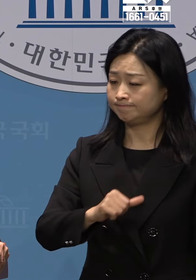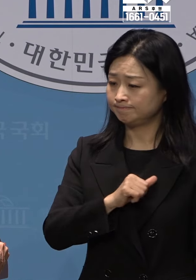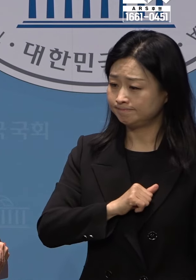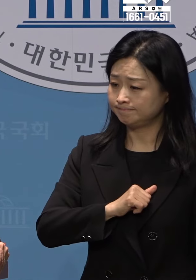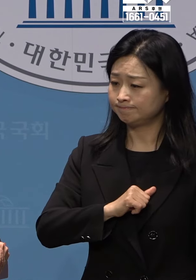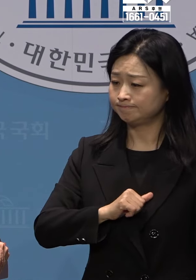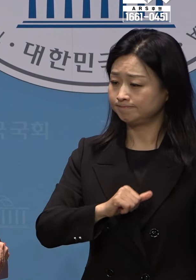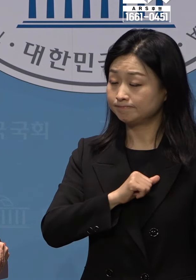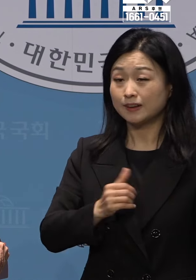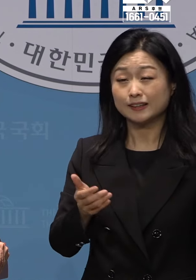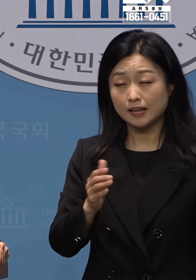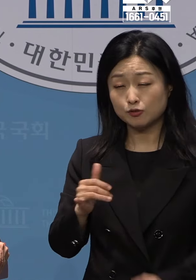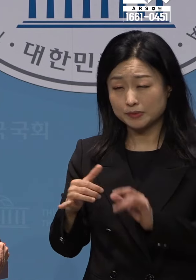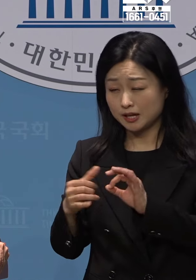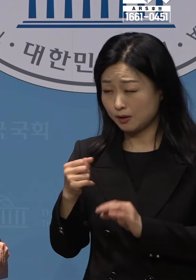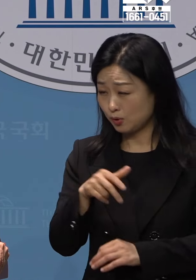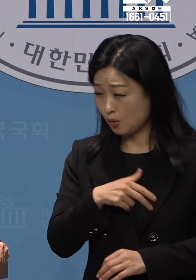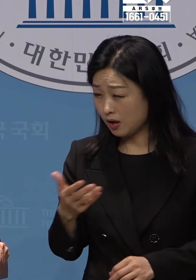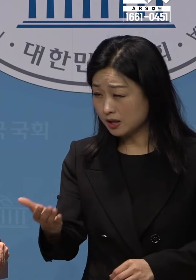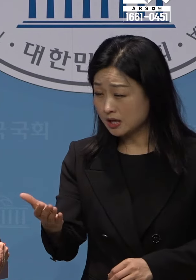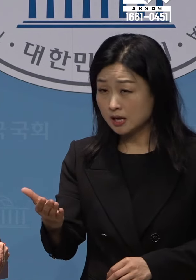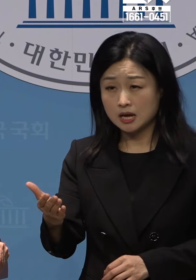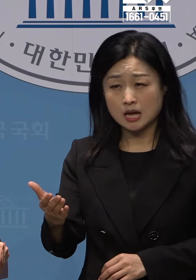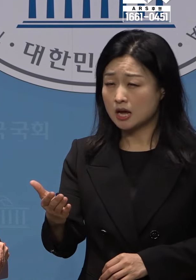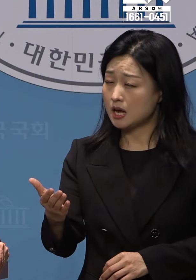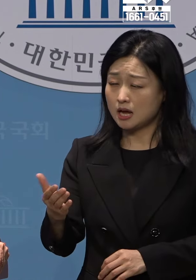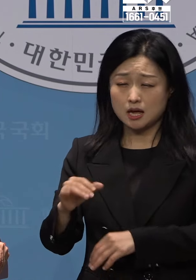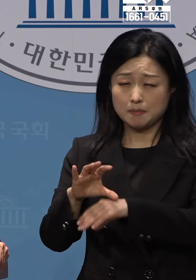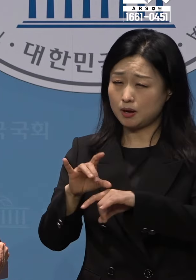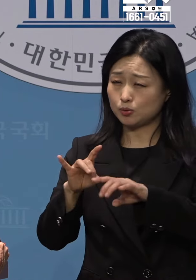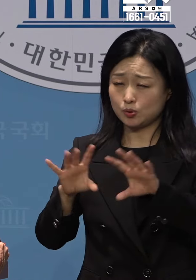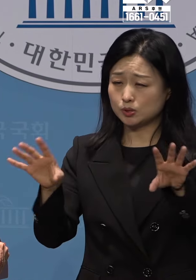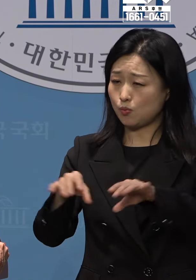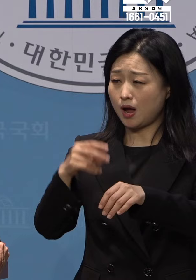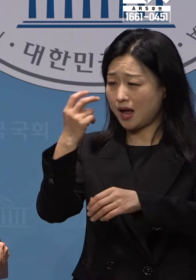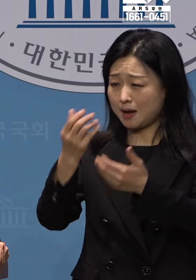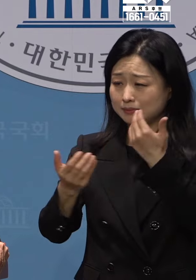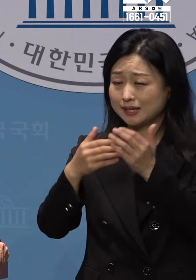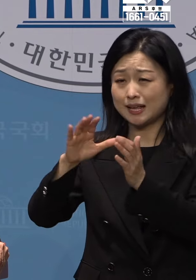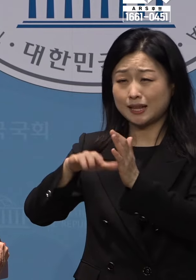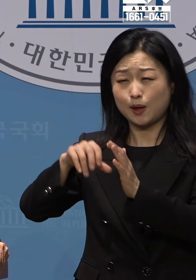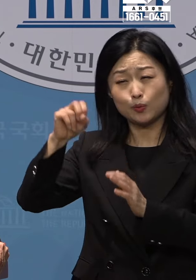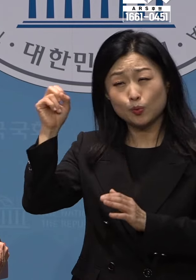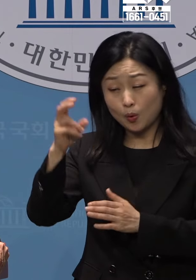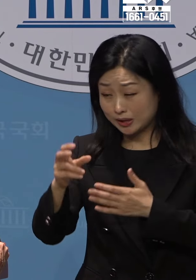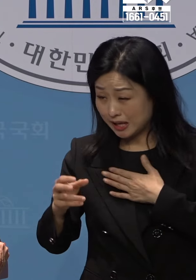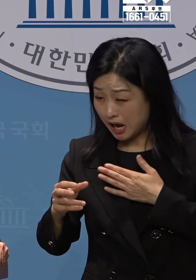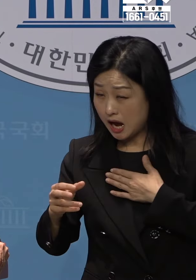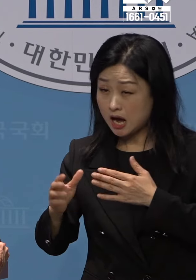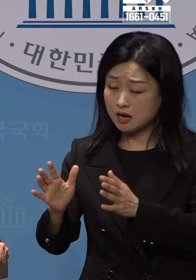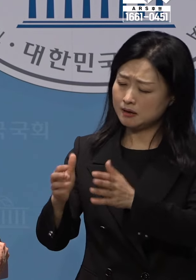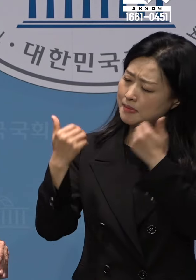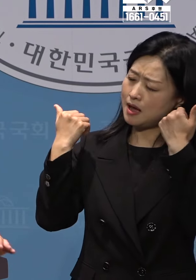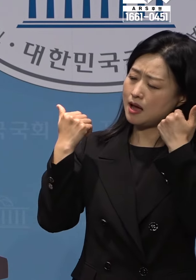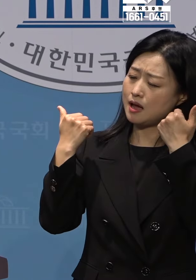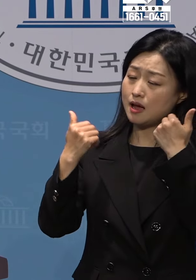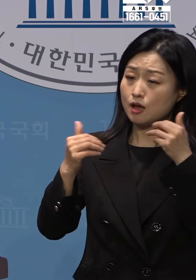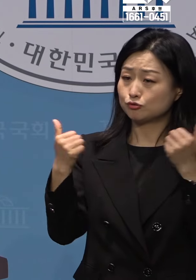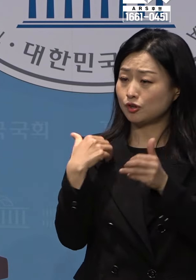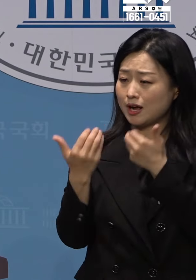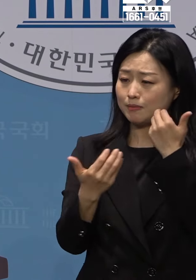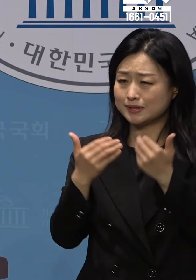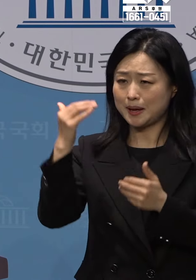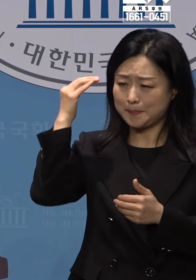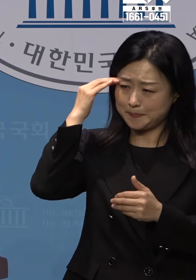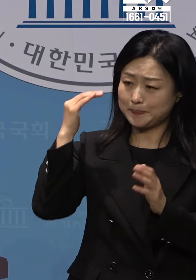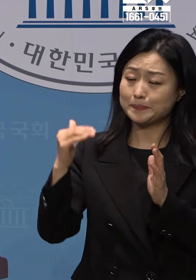하지만 국민의힘 의원들은 마지막 방통위 종합감사에서도 또다시 위원장을 흔들고 국정감사를